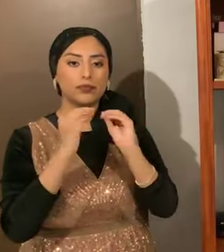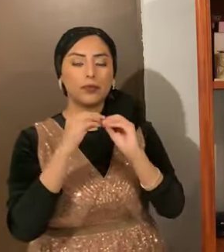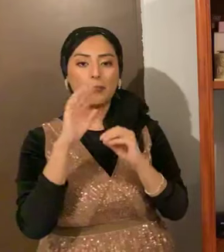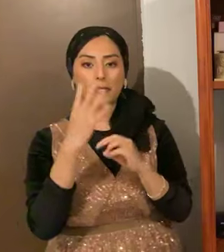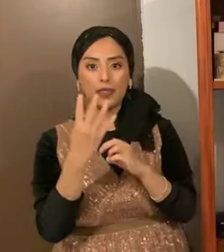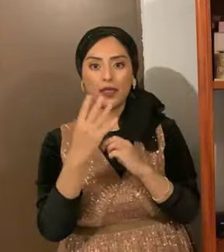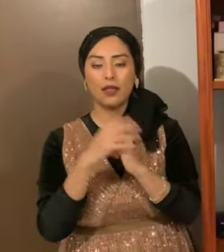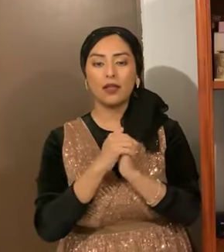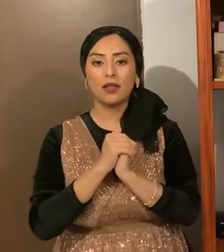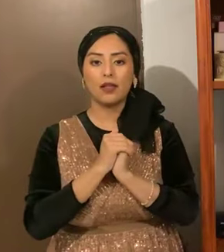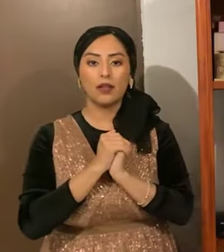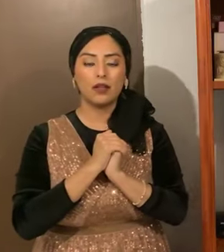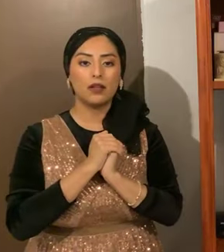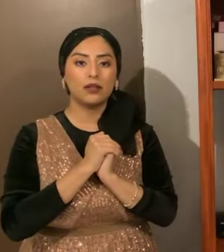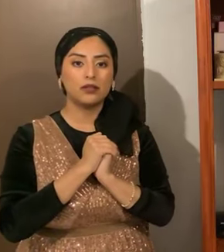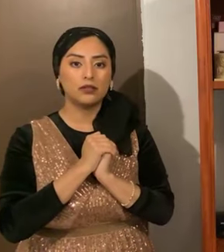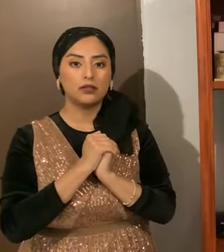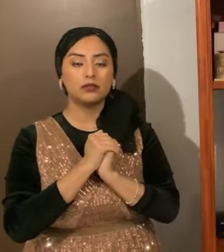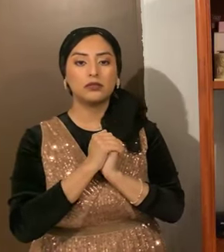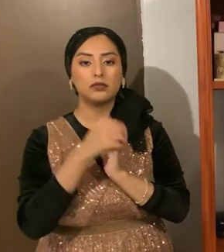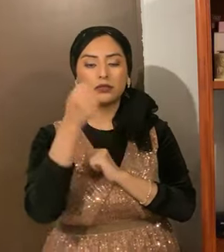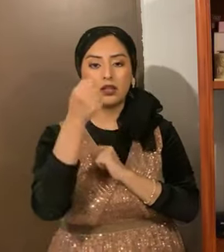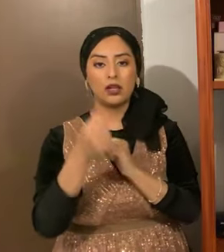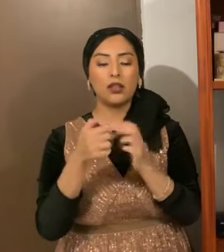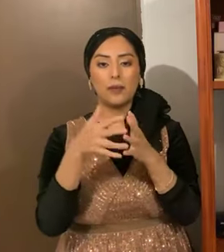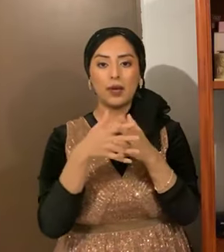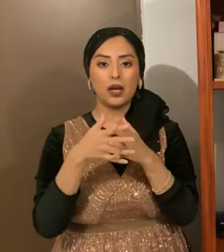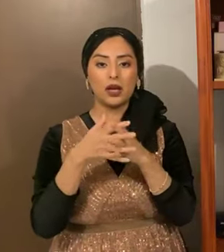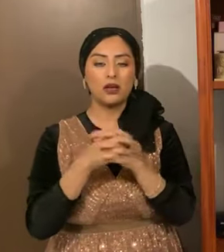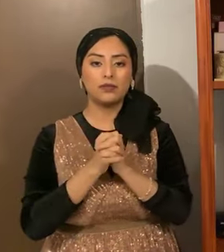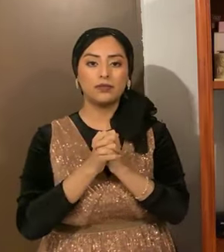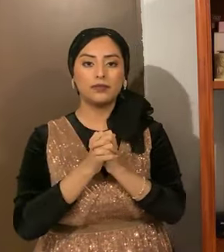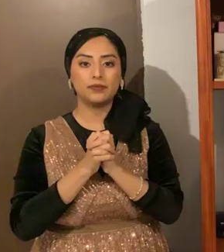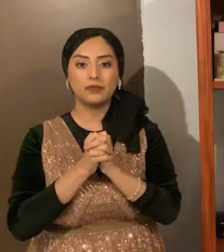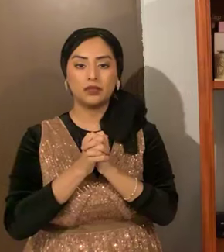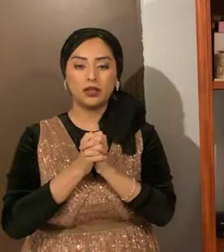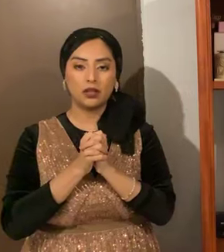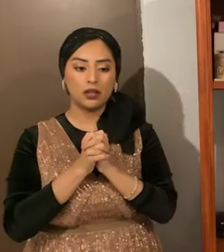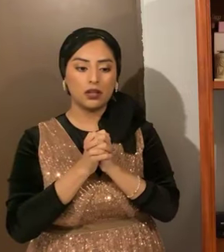4, América del Sur. En regiones